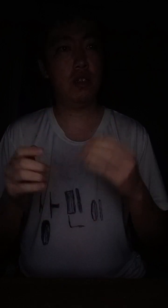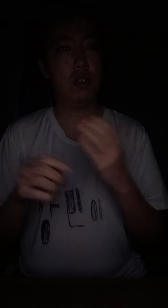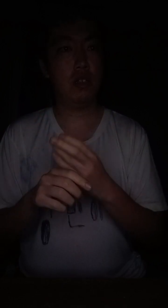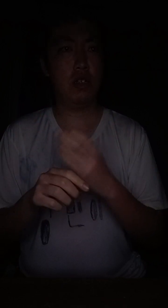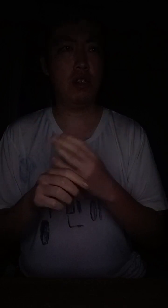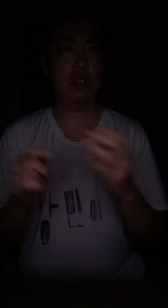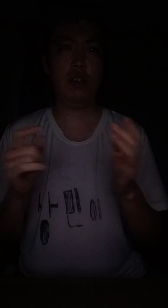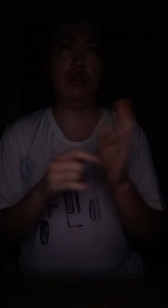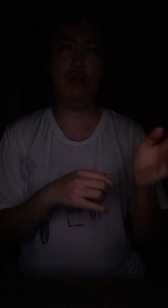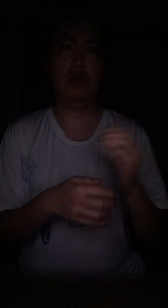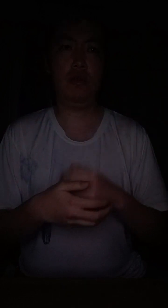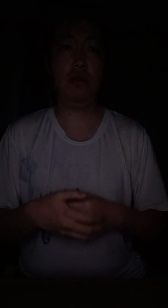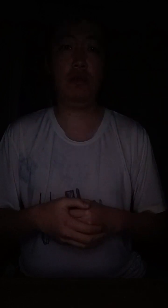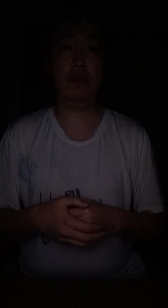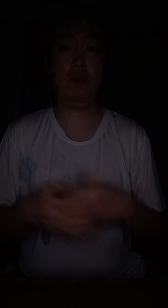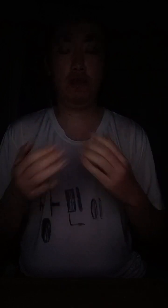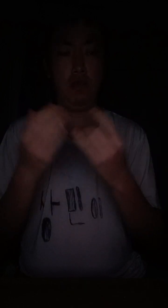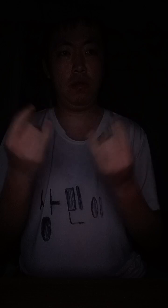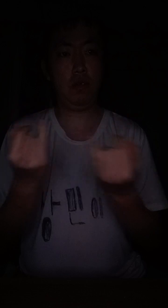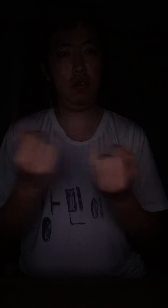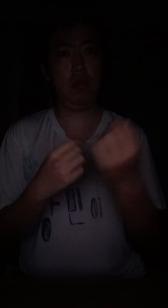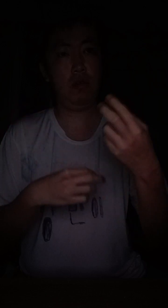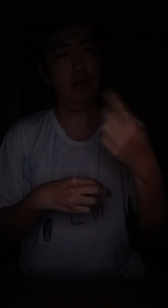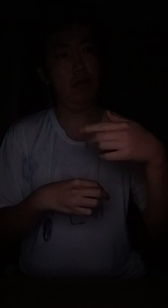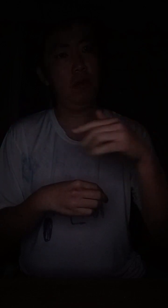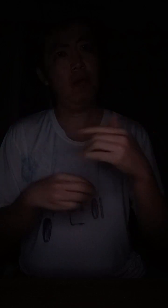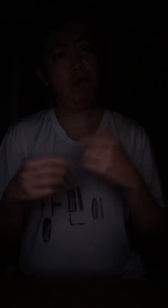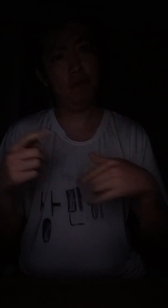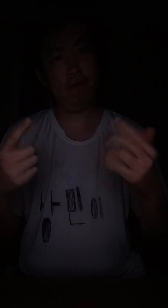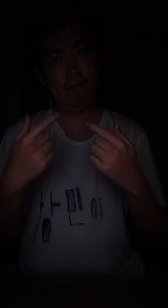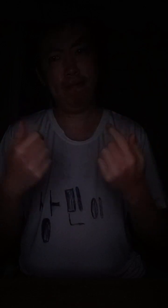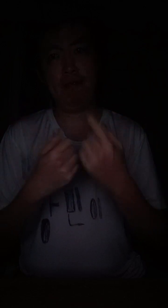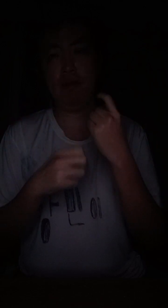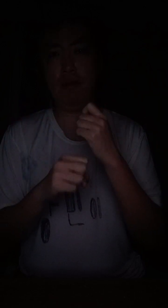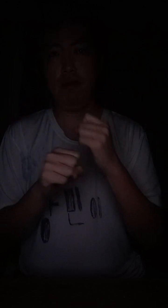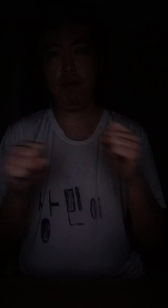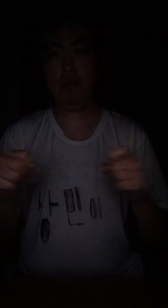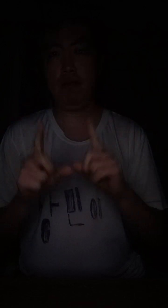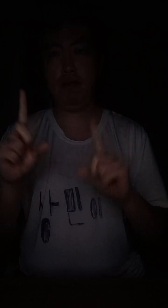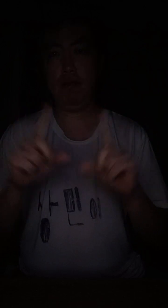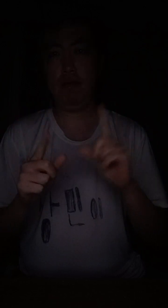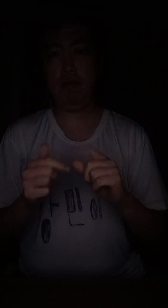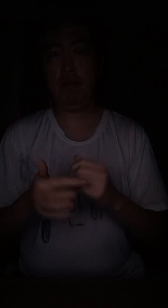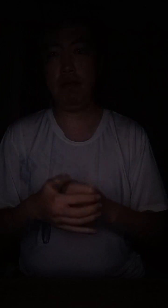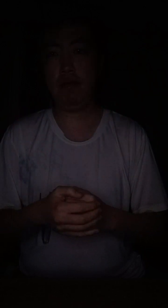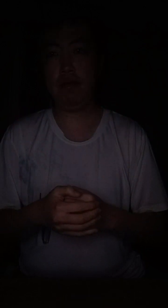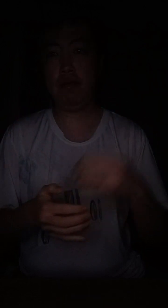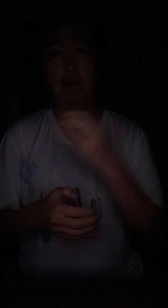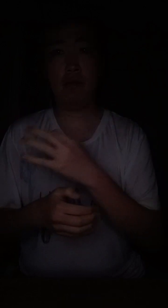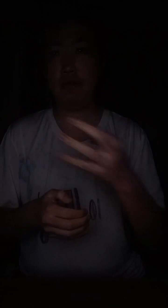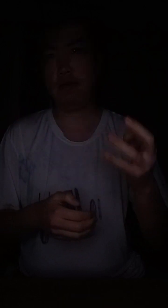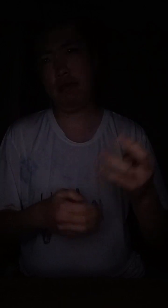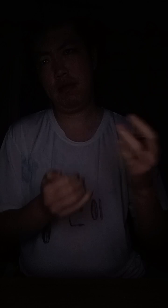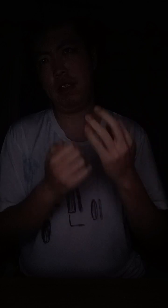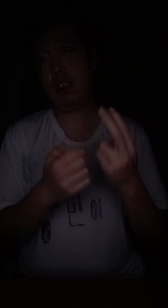겁니다. 피해가 확인된 여경은 심리치료를 받고 있는 것으로 알려졌습니다. 검찰은 불법 촬영이 지난달